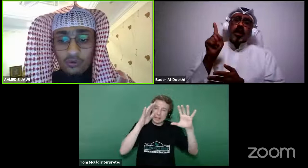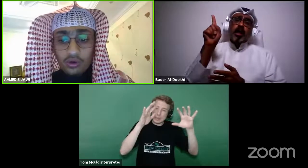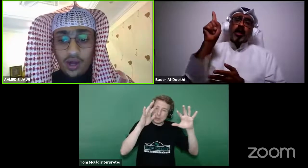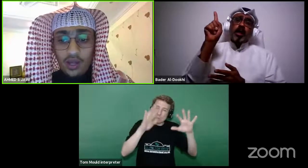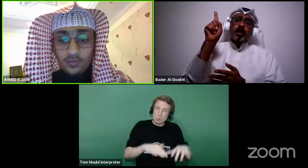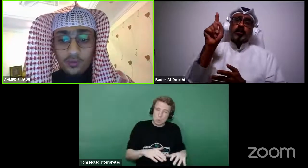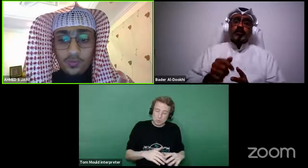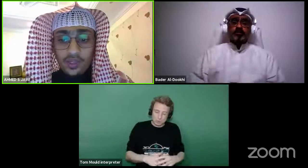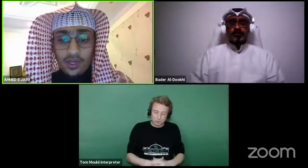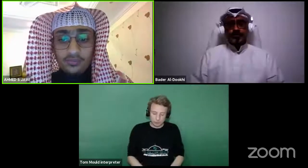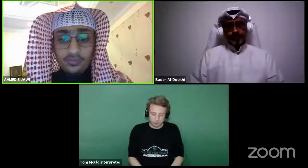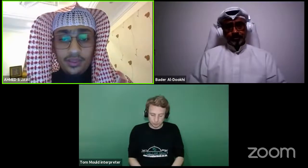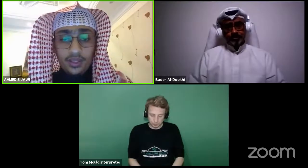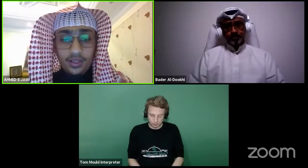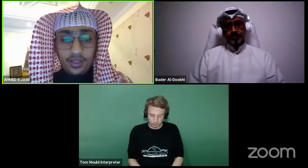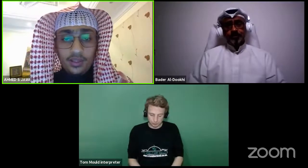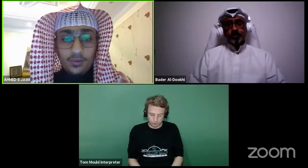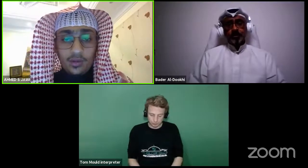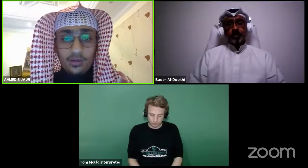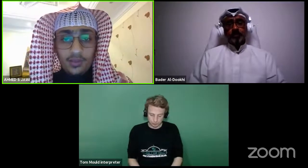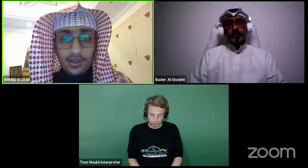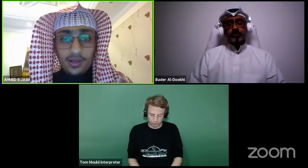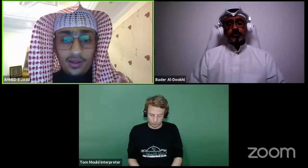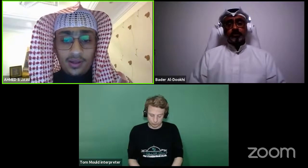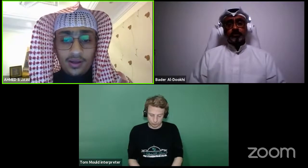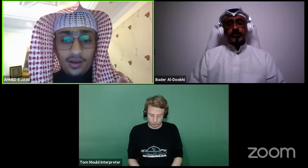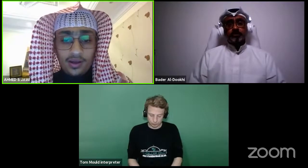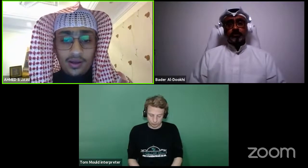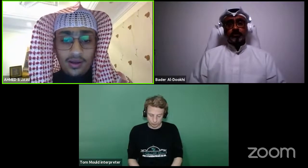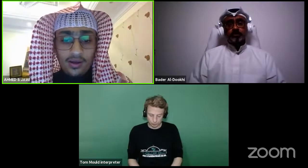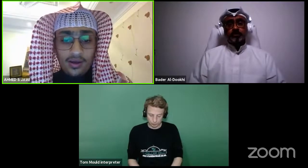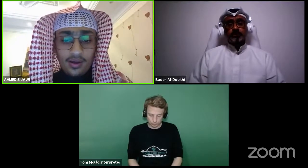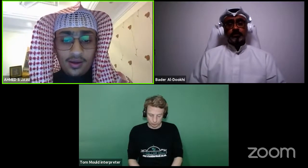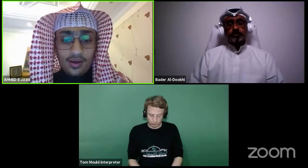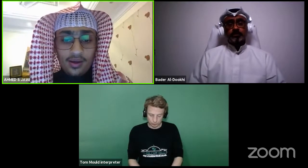ويسبح الرعد بحمده